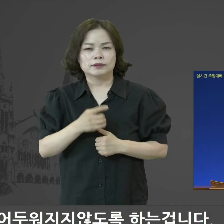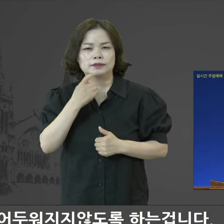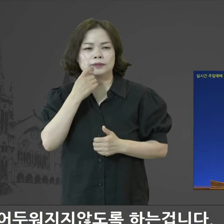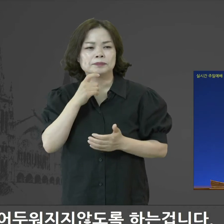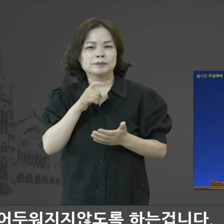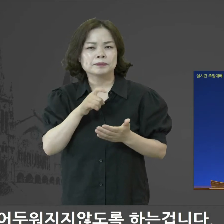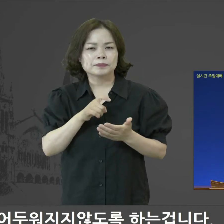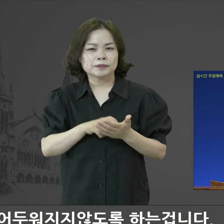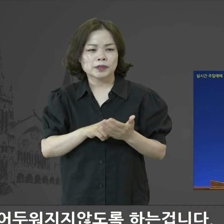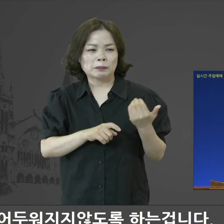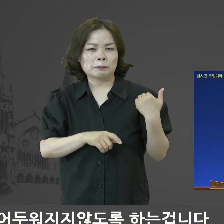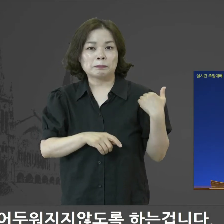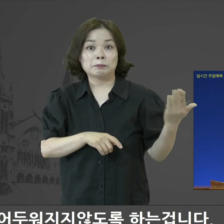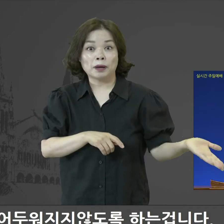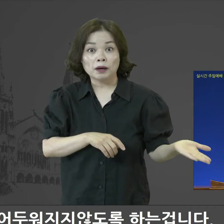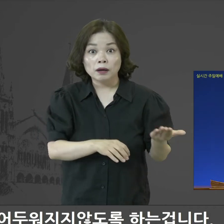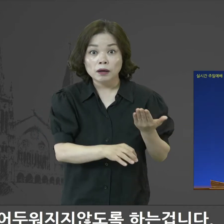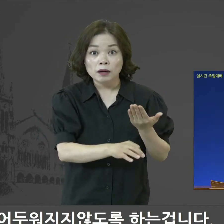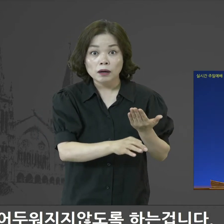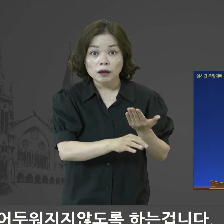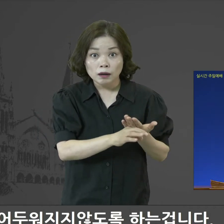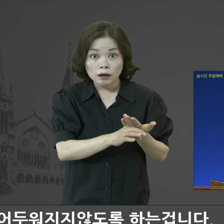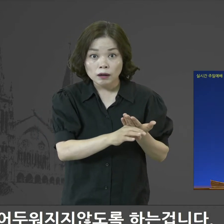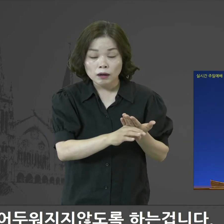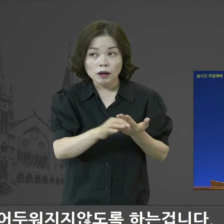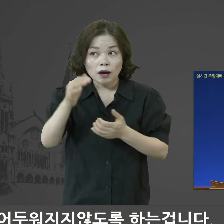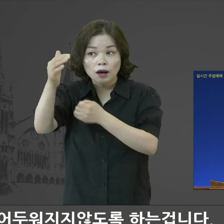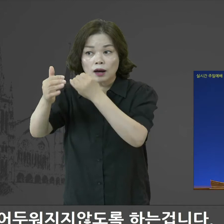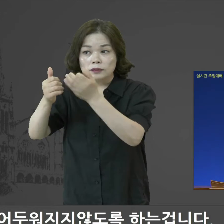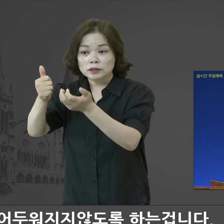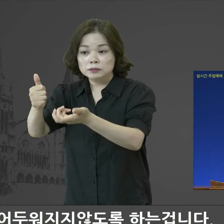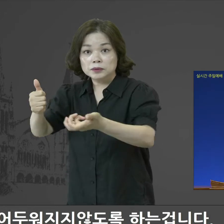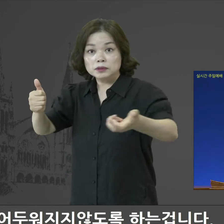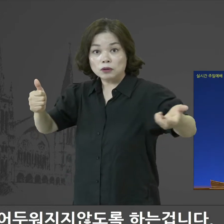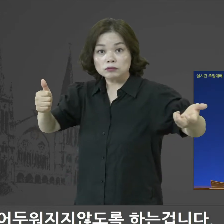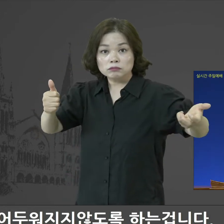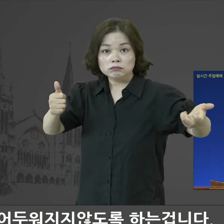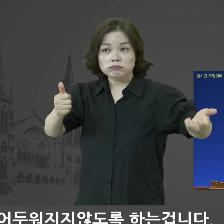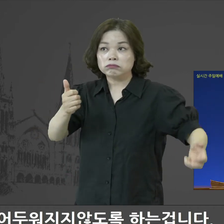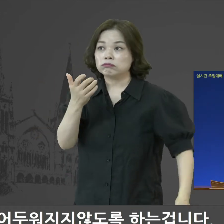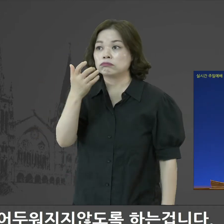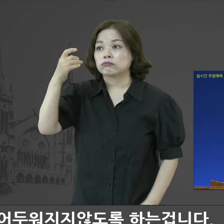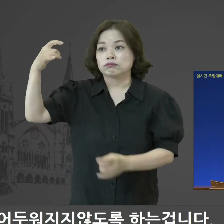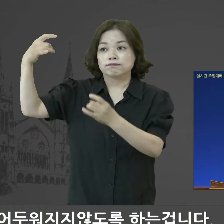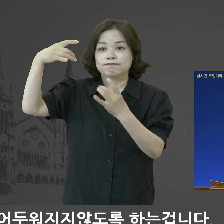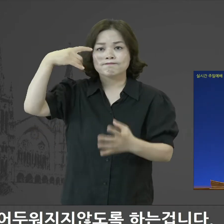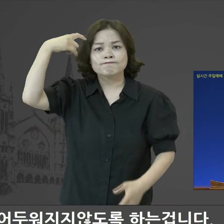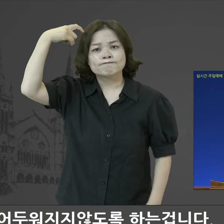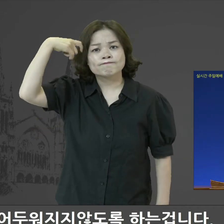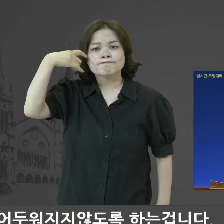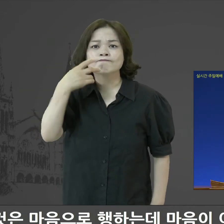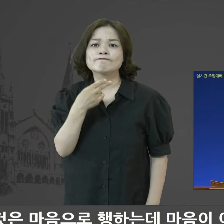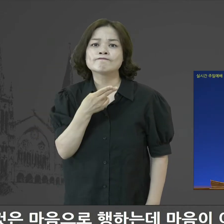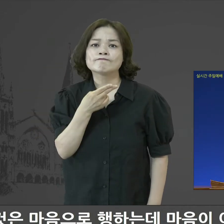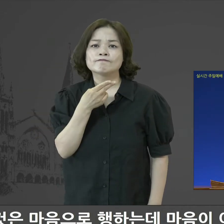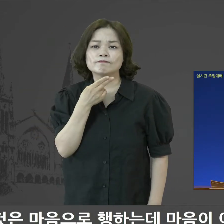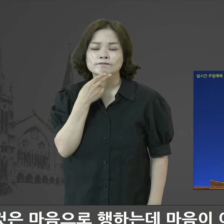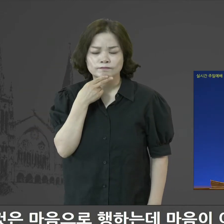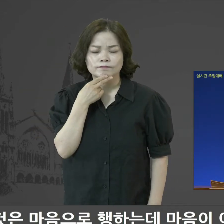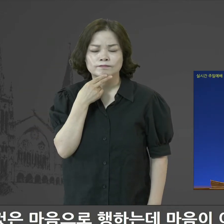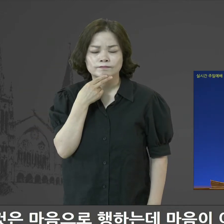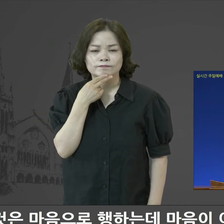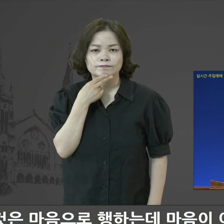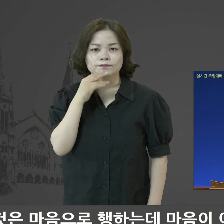쉽게 그것을 방치해두면 쉽게 하나님을 떠나서 감각이 없는 자리로 가게